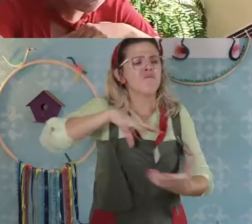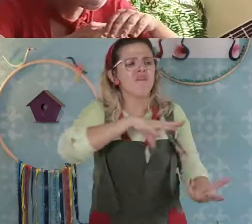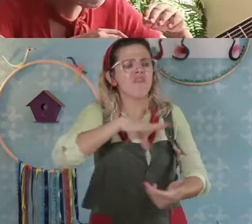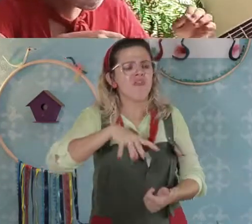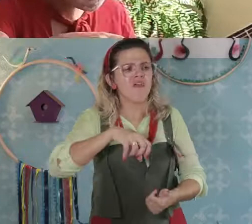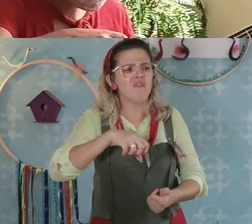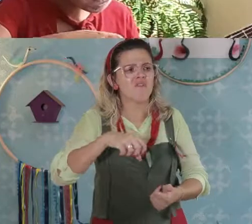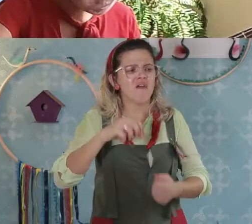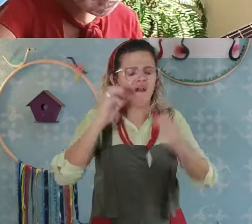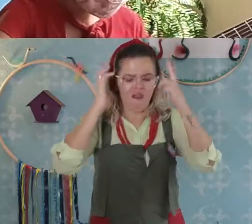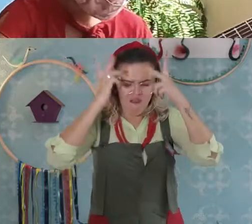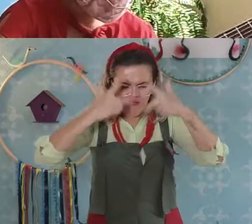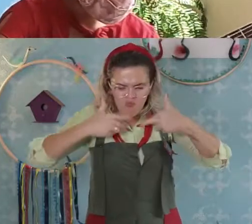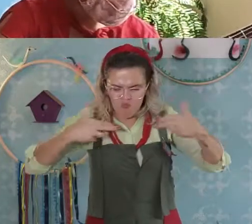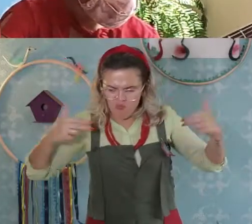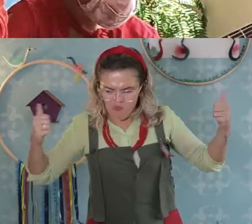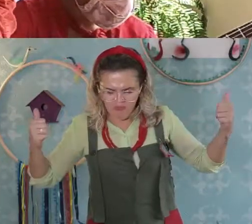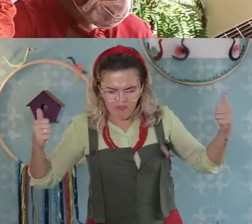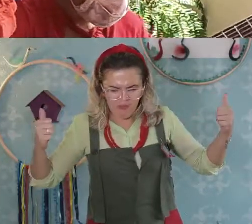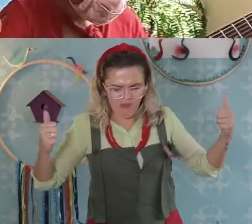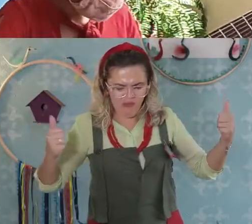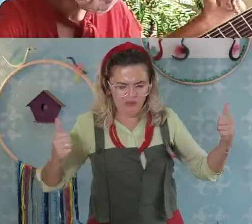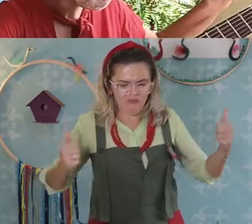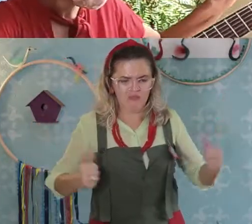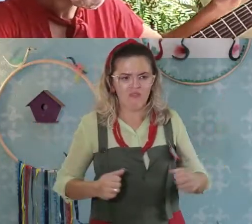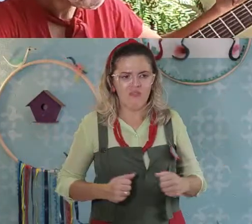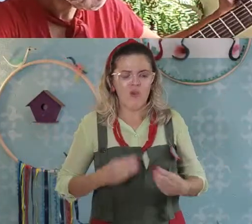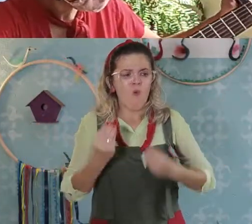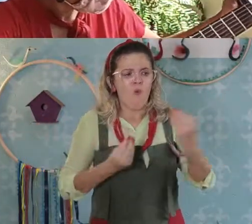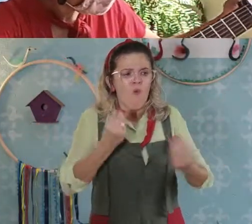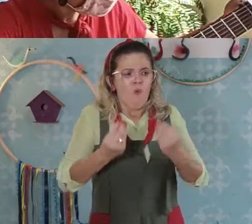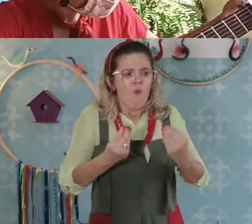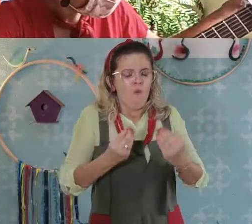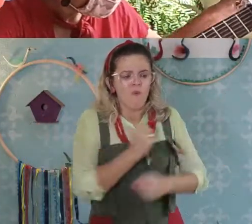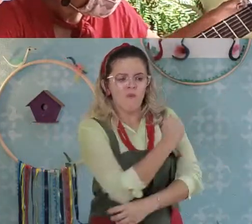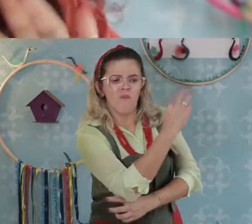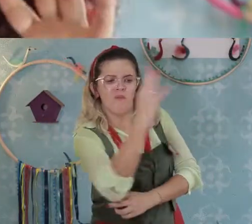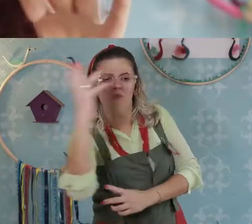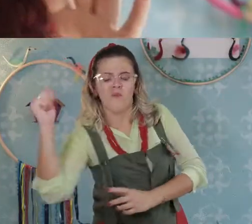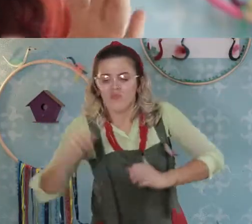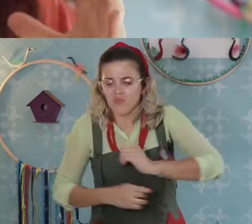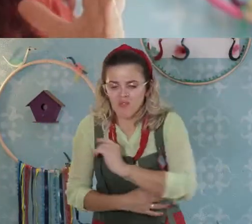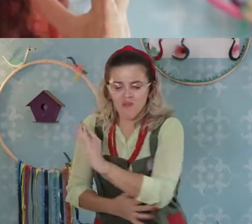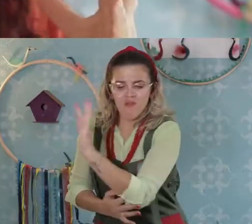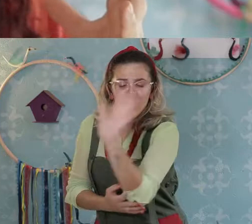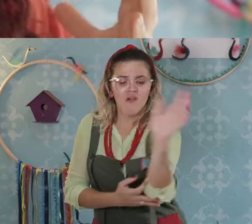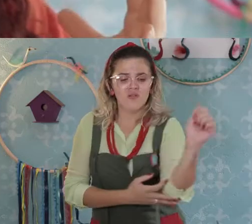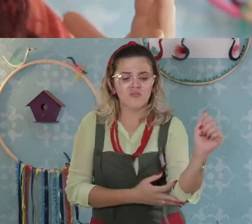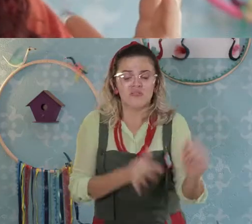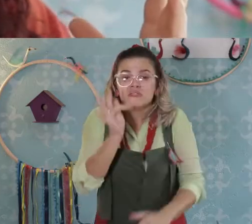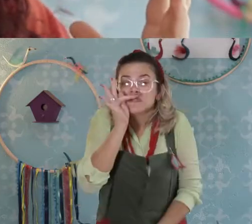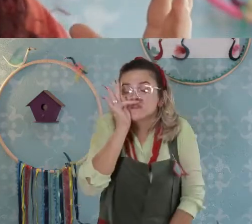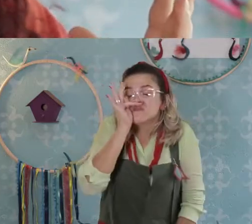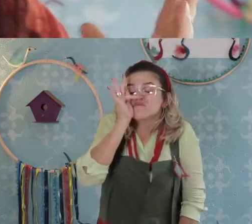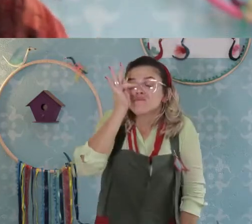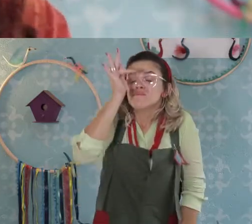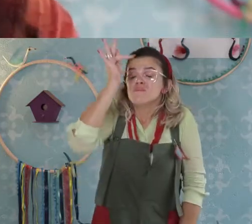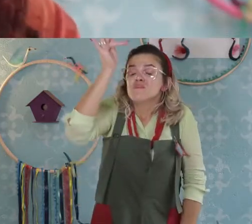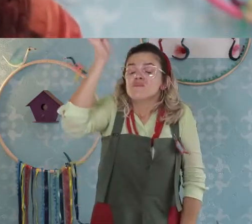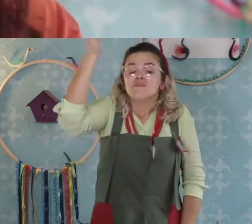que mais animais entrem em extinção? E como a gente pode fazer para as plantas crescerem